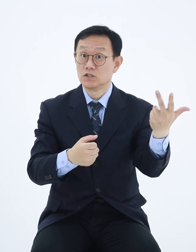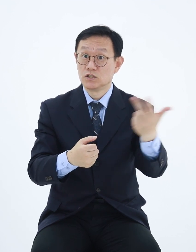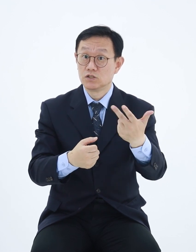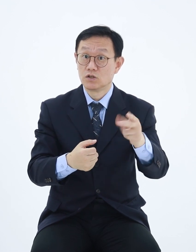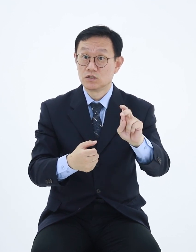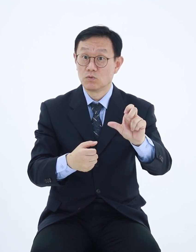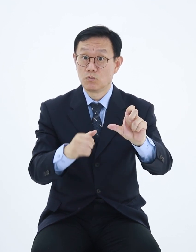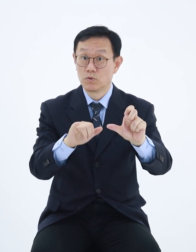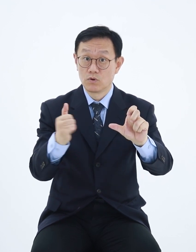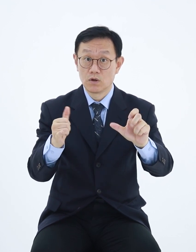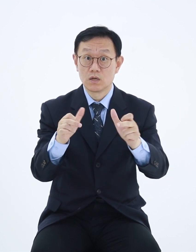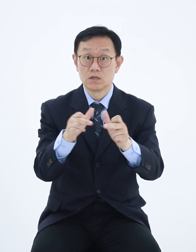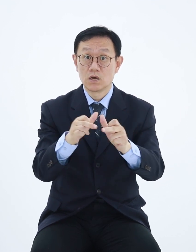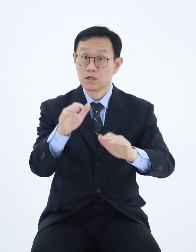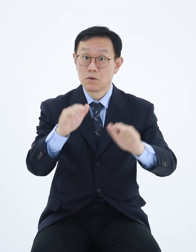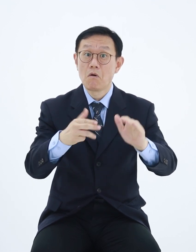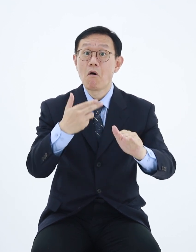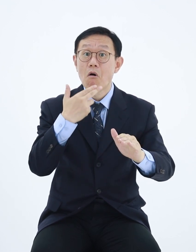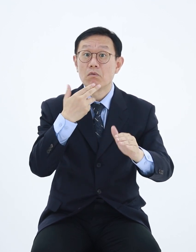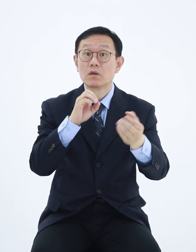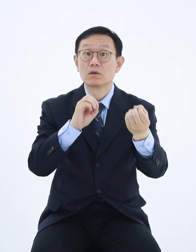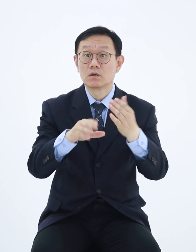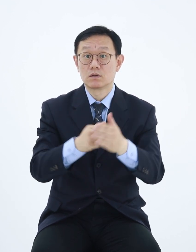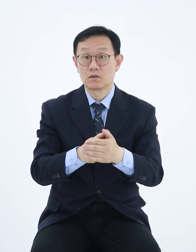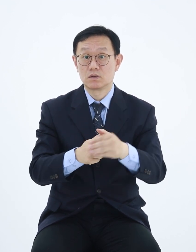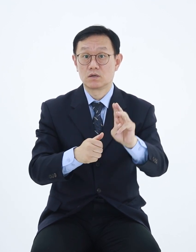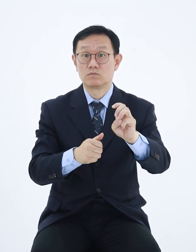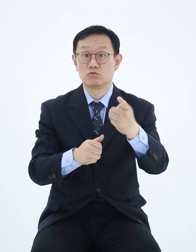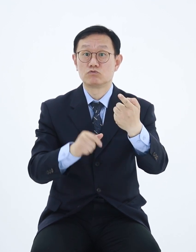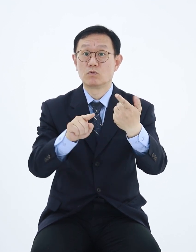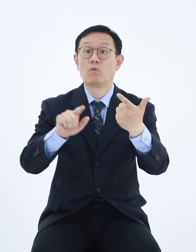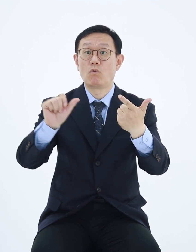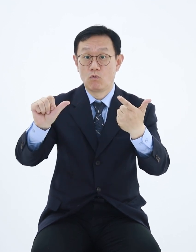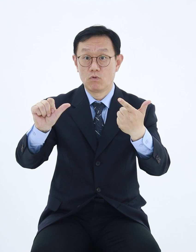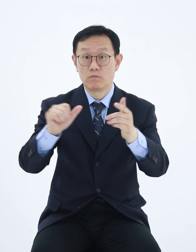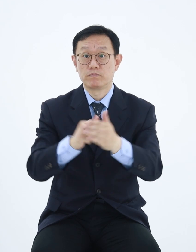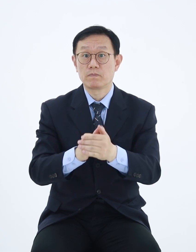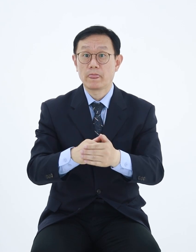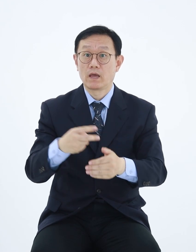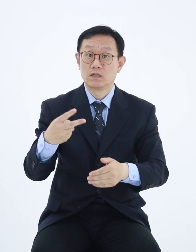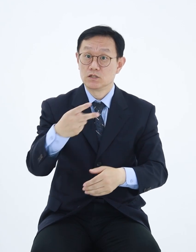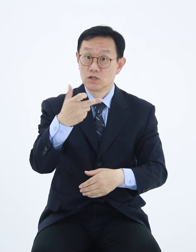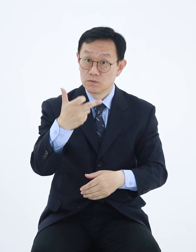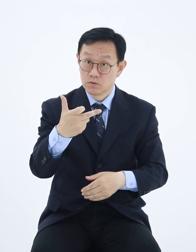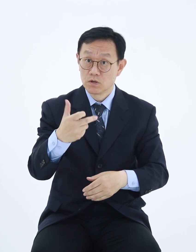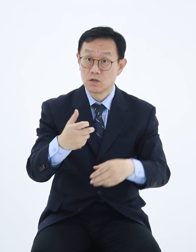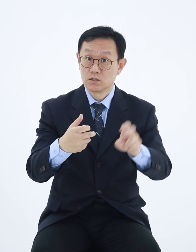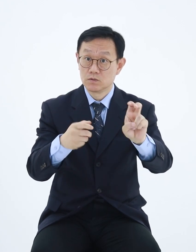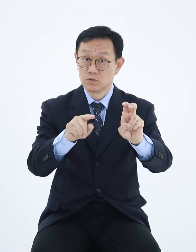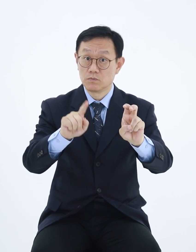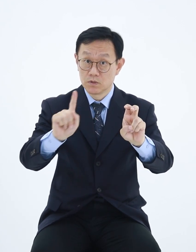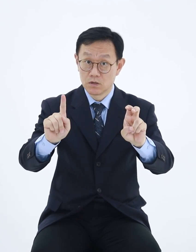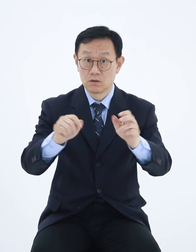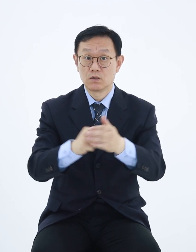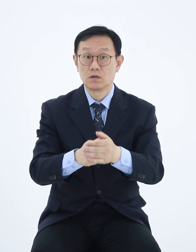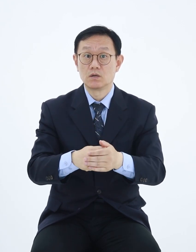대해 없다고 응답한 비율은 36.5%로 2017년 20.1%,